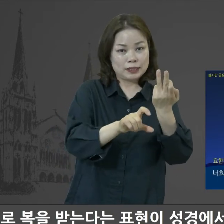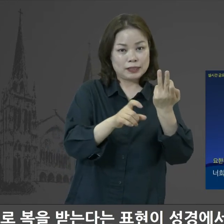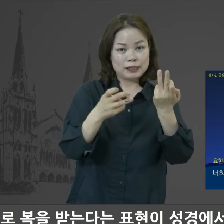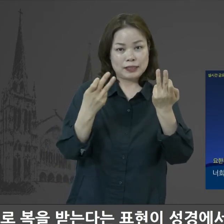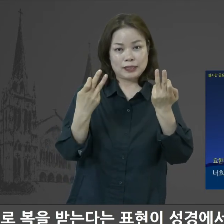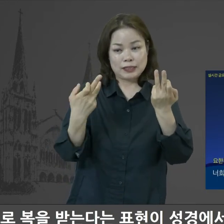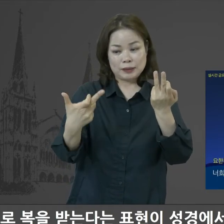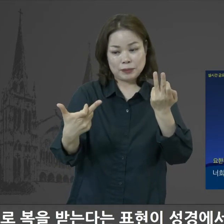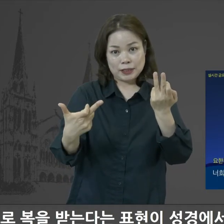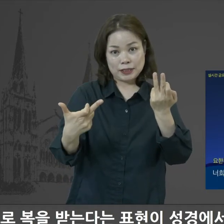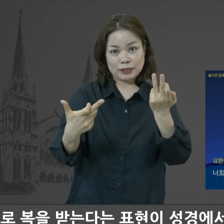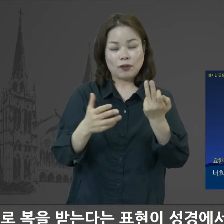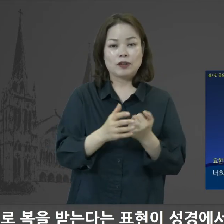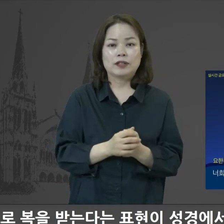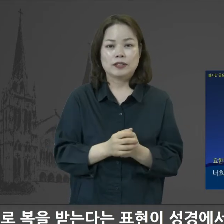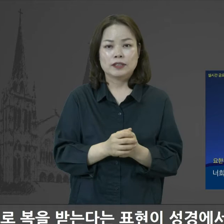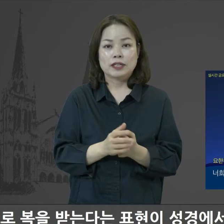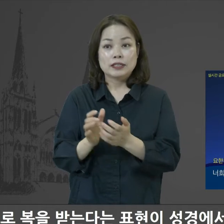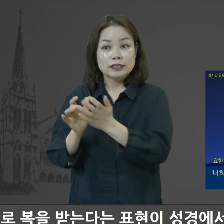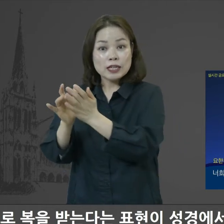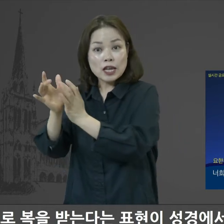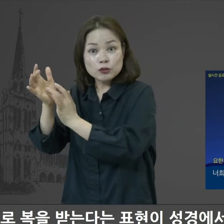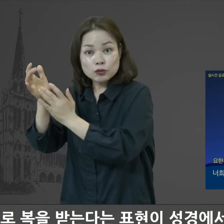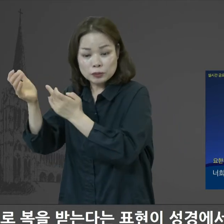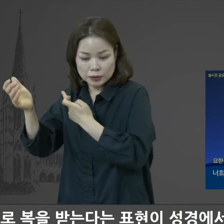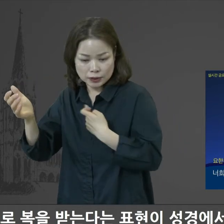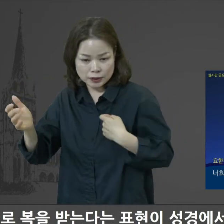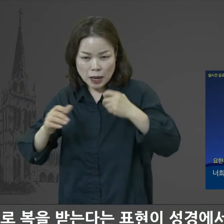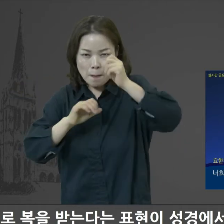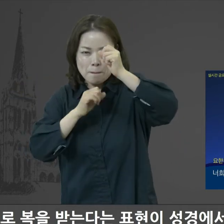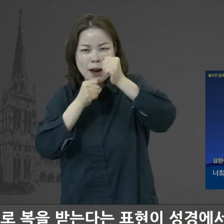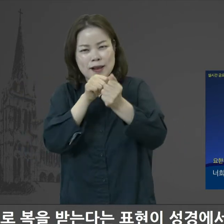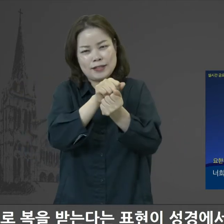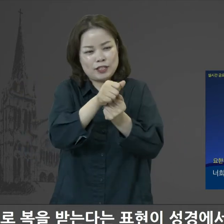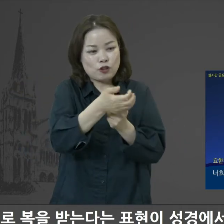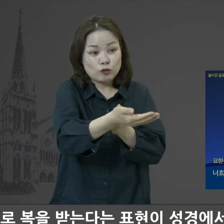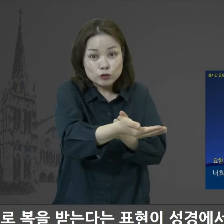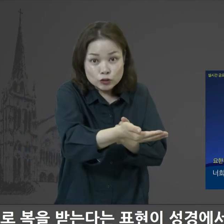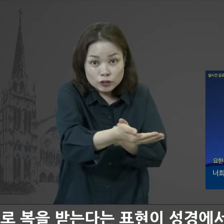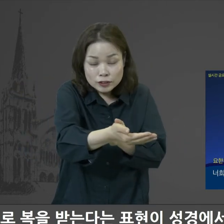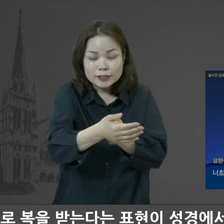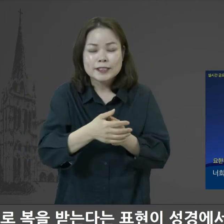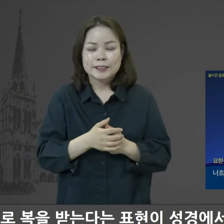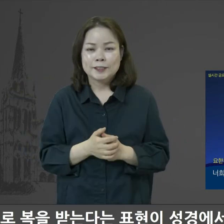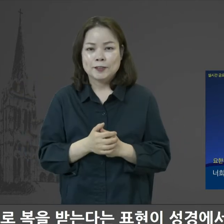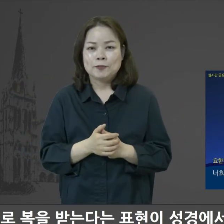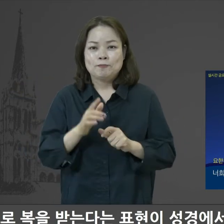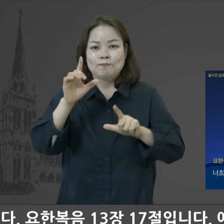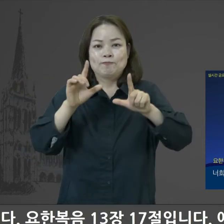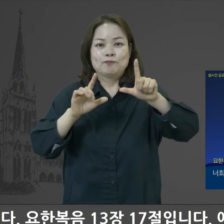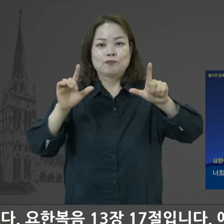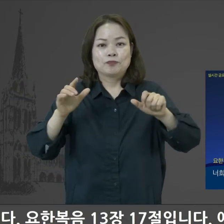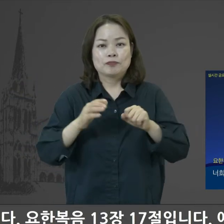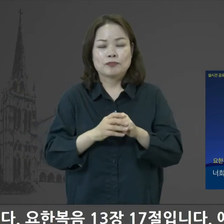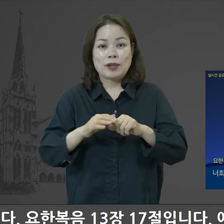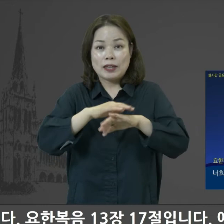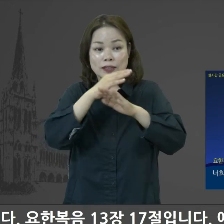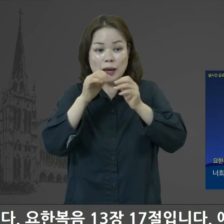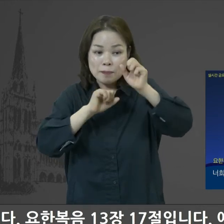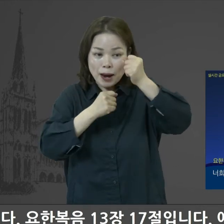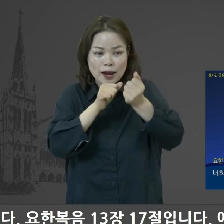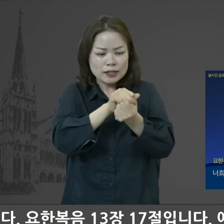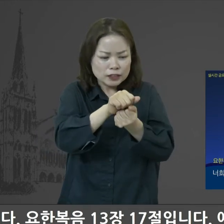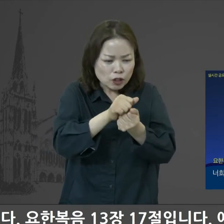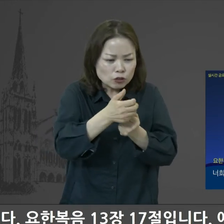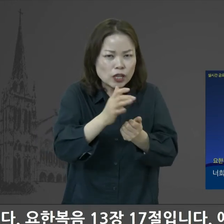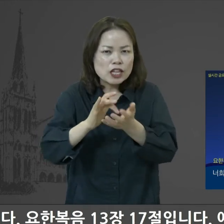13장 17절, 이 예수님이 제자들 발 씻겨준 장면입니다. 제자들 발 씻겨준 장면에 나오는 건데, 다 발 씻겨준 다음에 예수님이